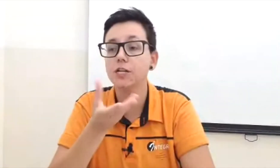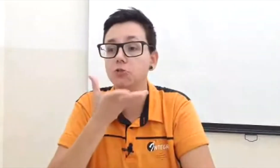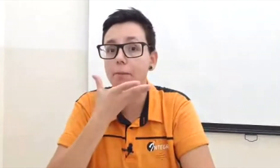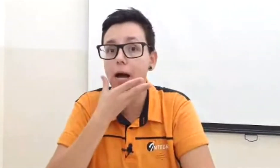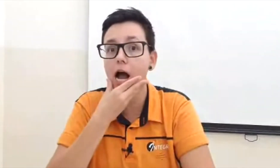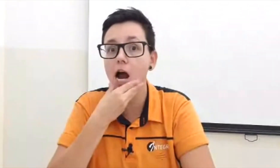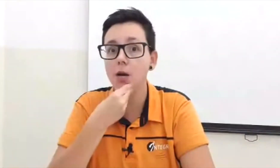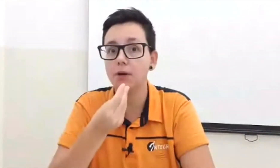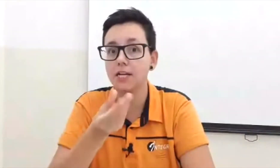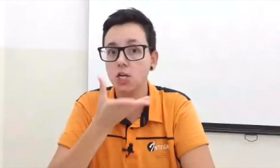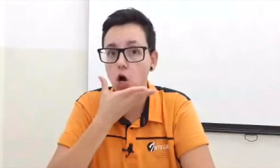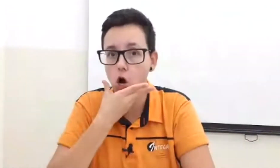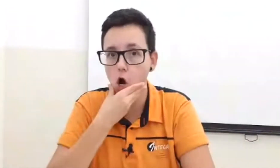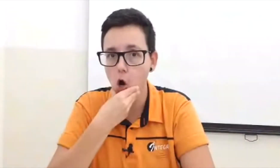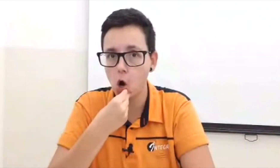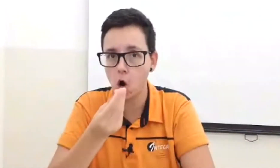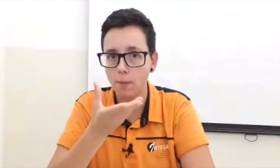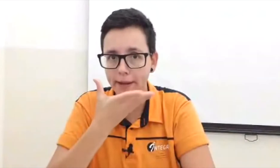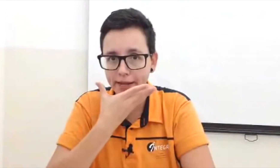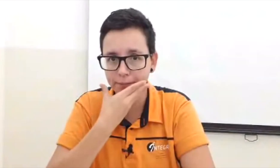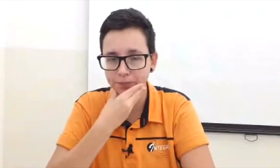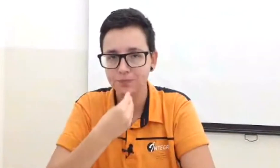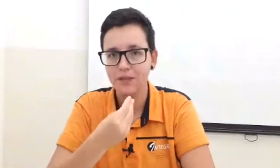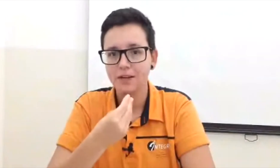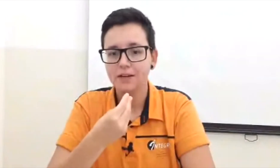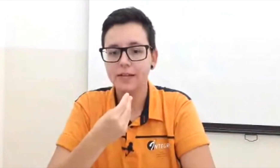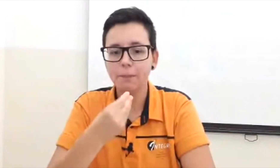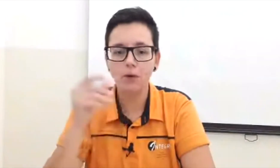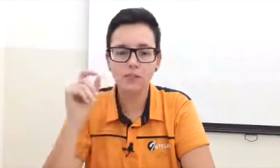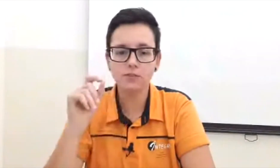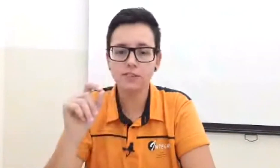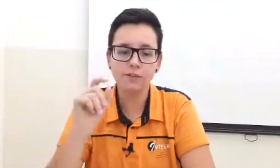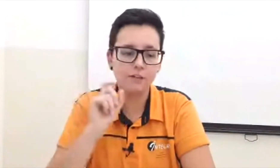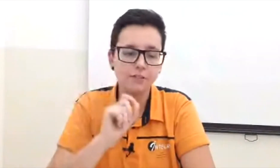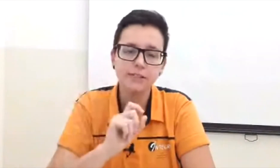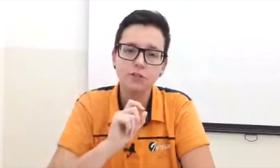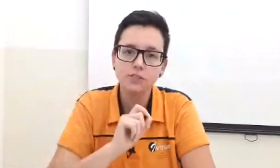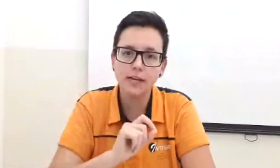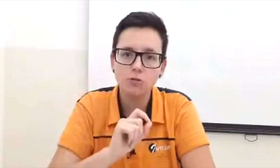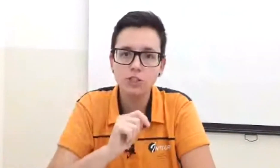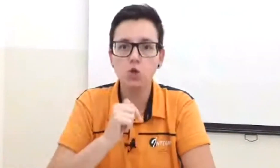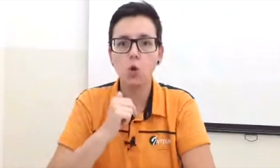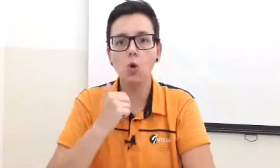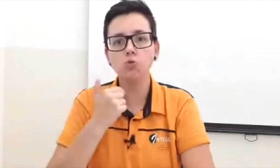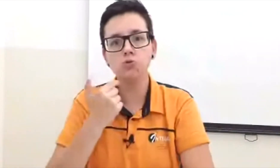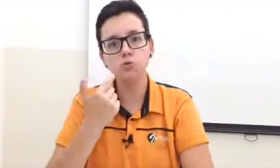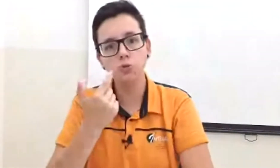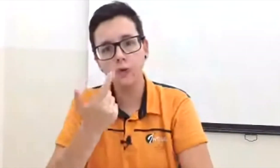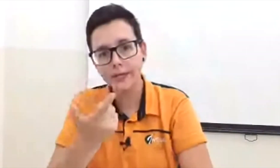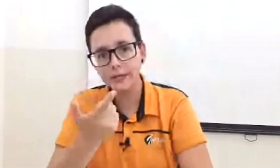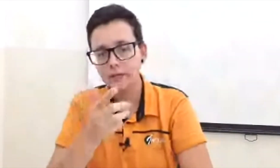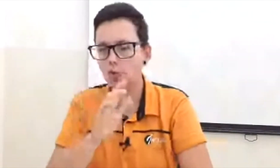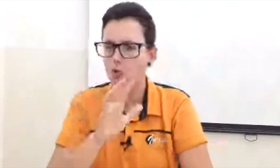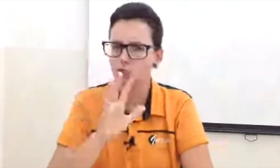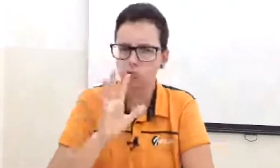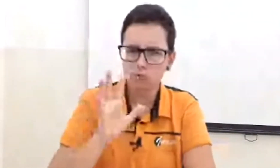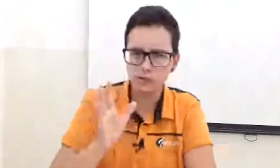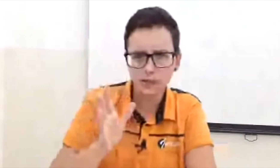a barba aqui, ó, homem. Depois você vai fazer o sinal de construir,